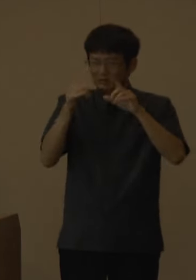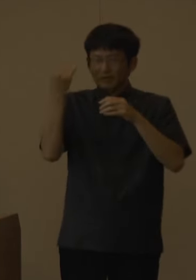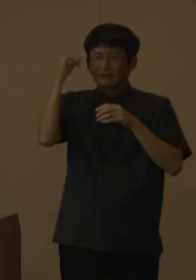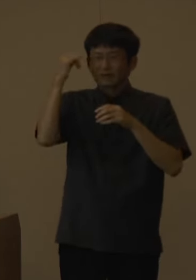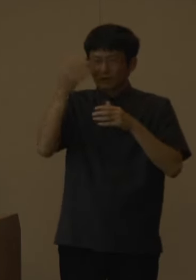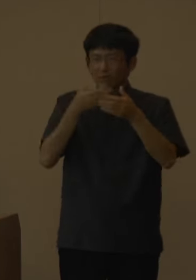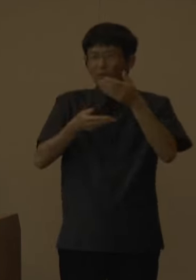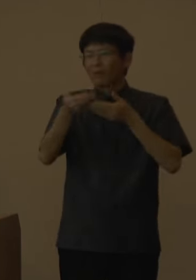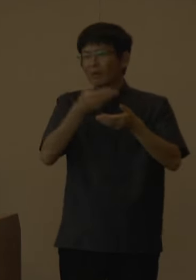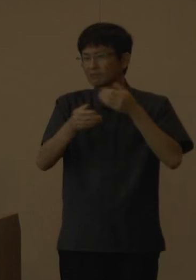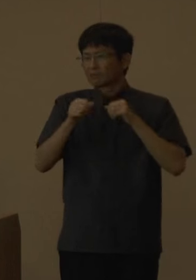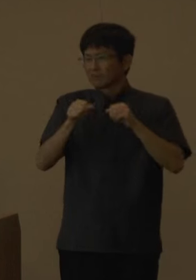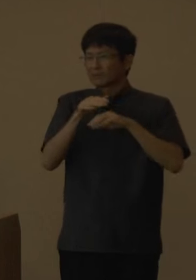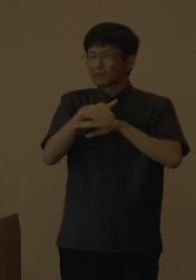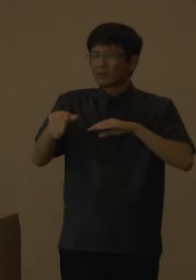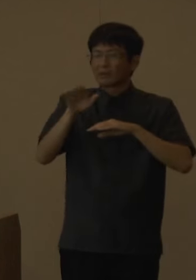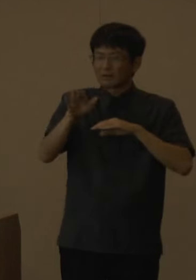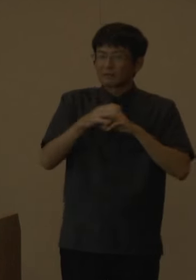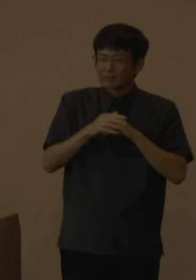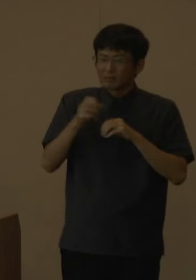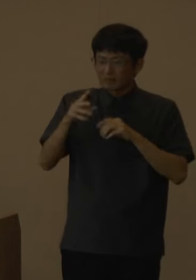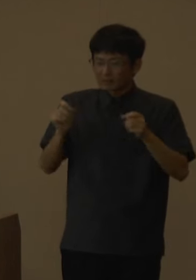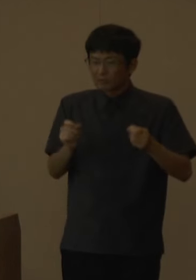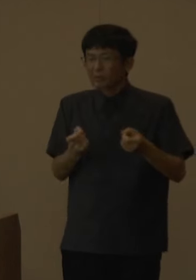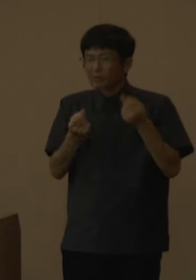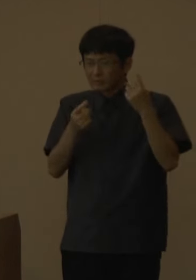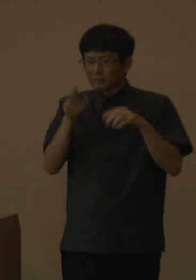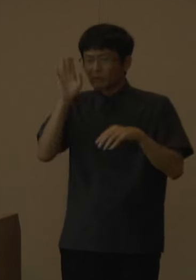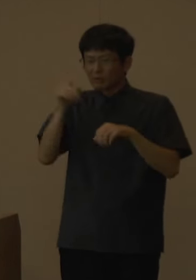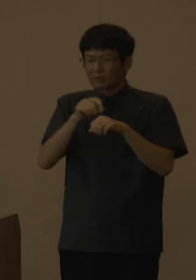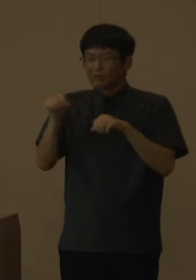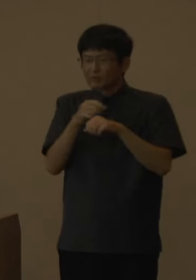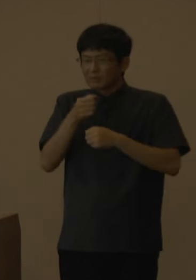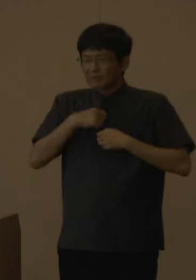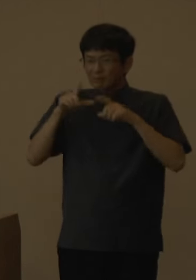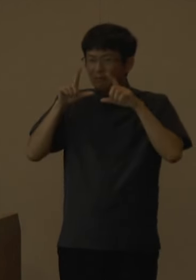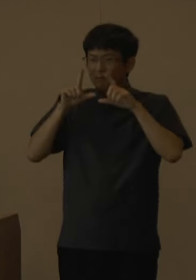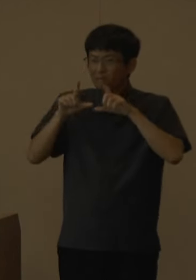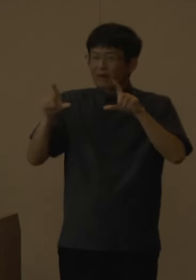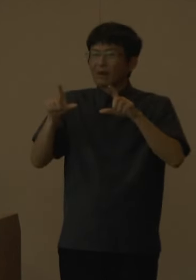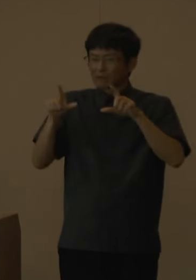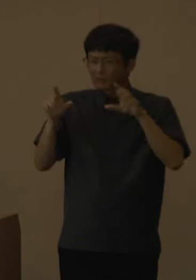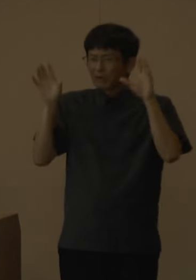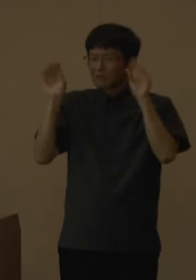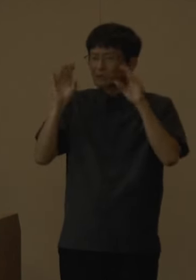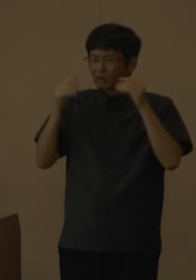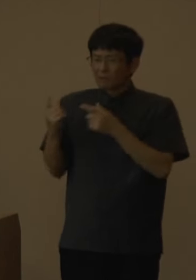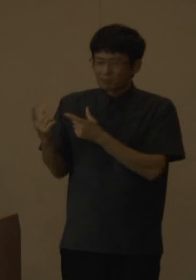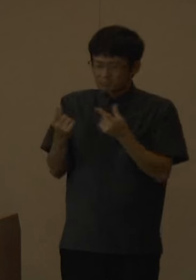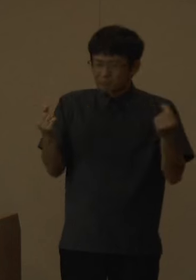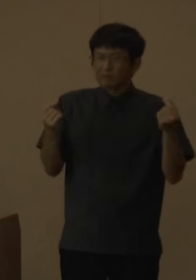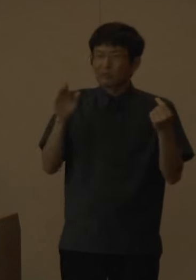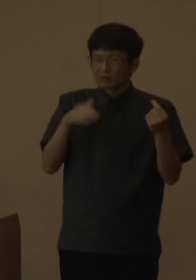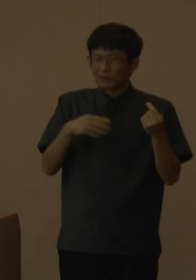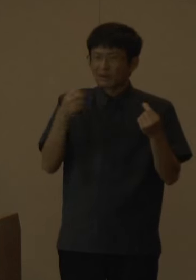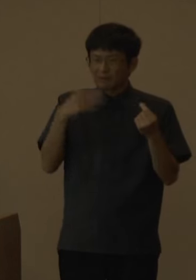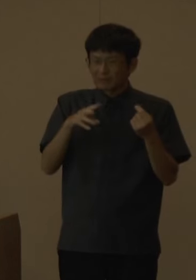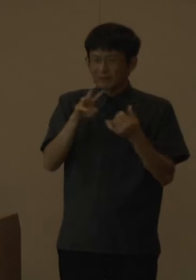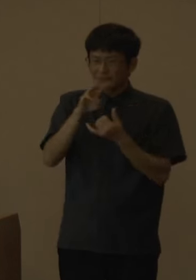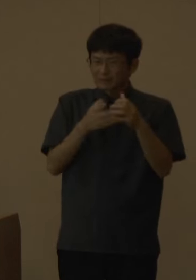そして同時に今後は特別警報の発令可能性の情報共有ですとか、それから当該災害